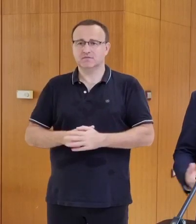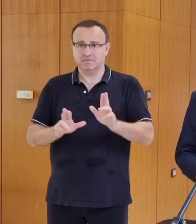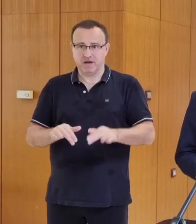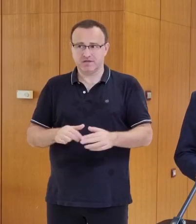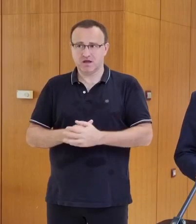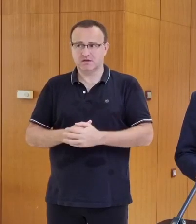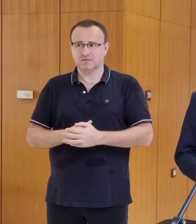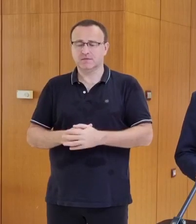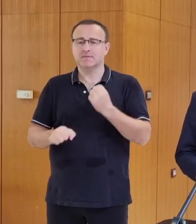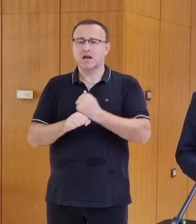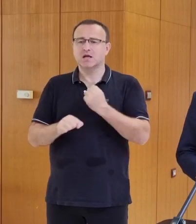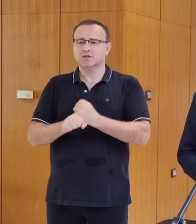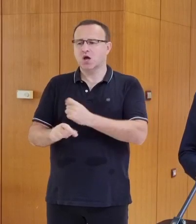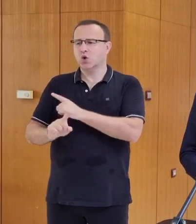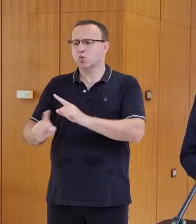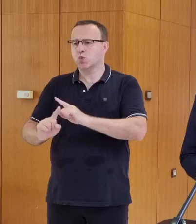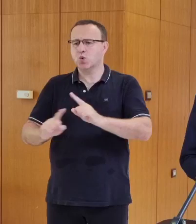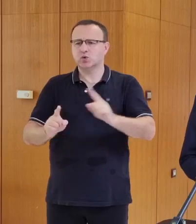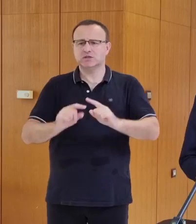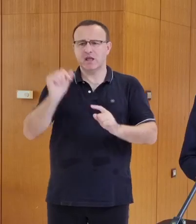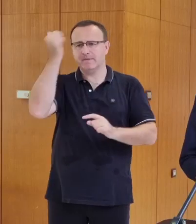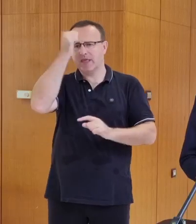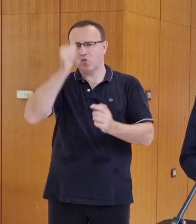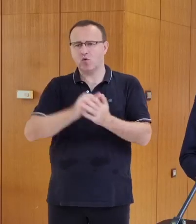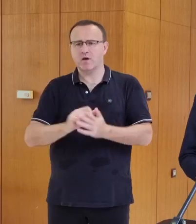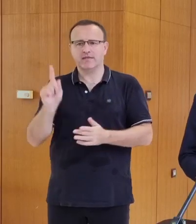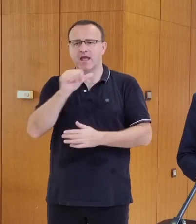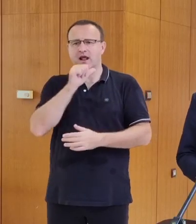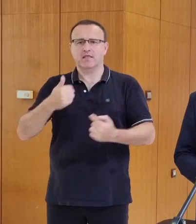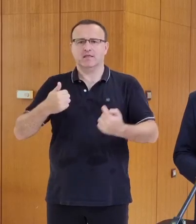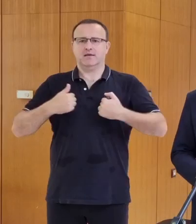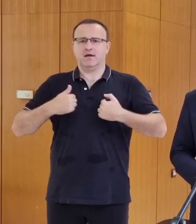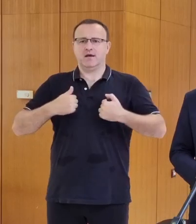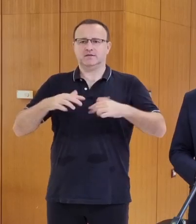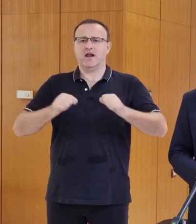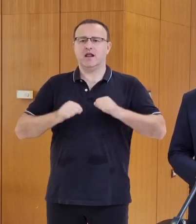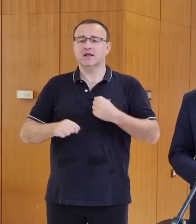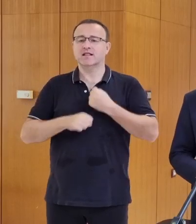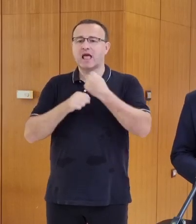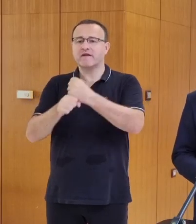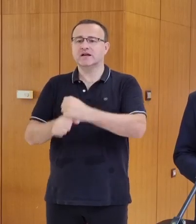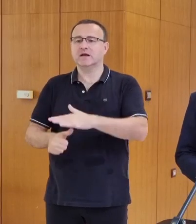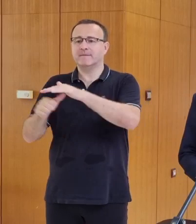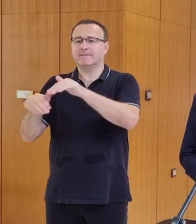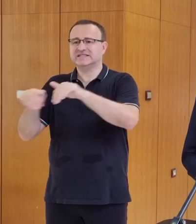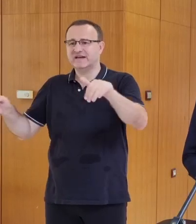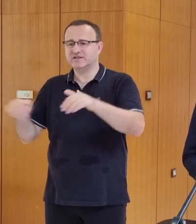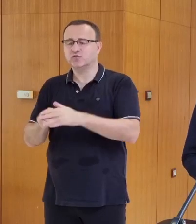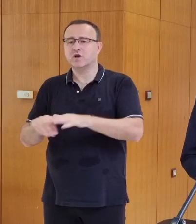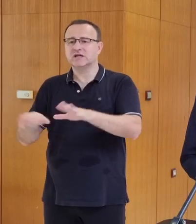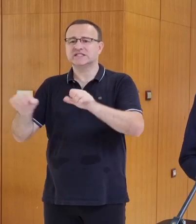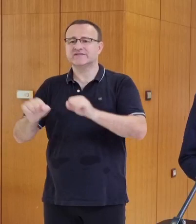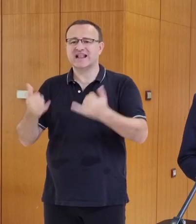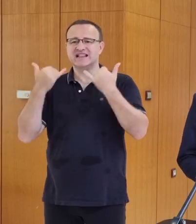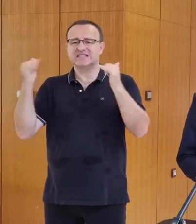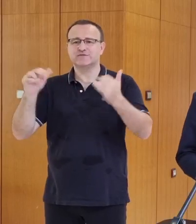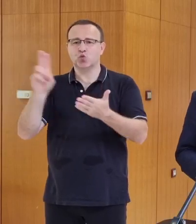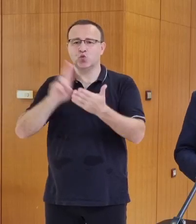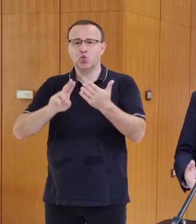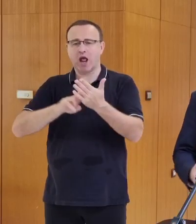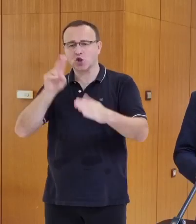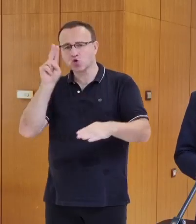Pracujeme s rôznymi menami, nie je to na mne schváliť, navrhuje predstavenstvo, schváluje nezávislý úrad pre dohľad nad zdravotnou